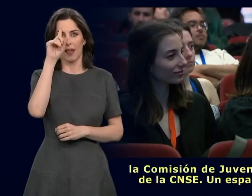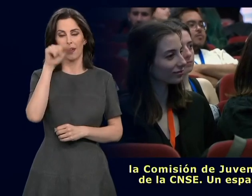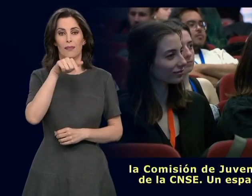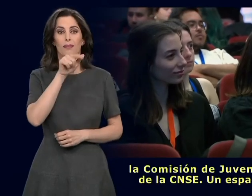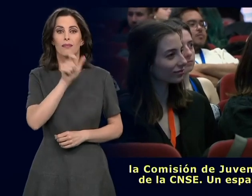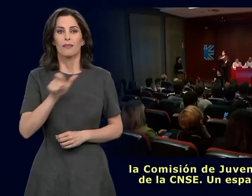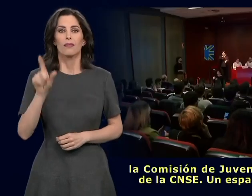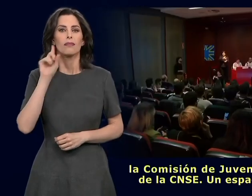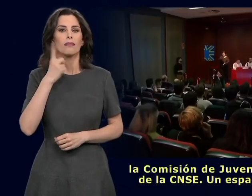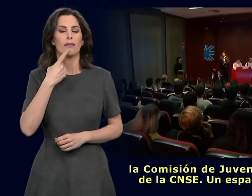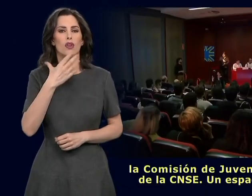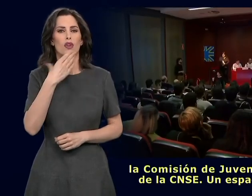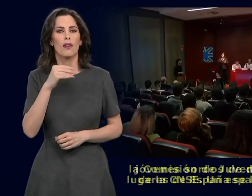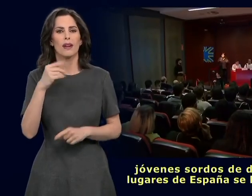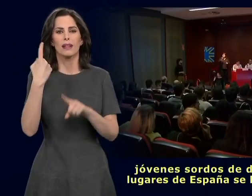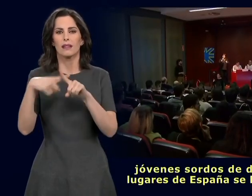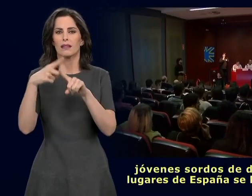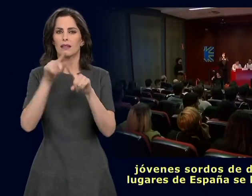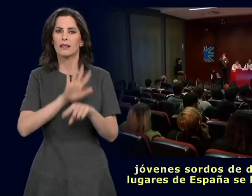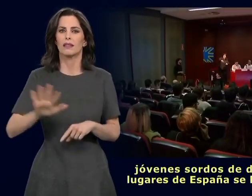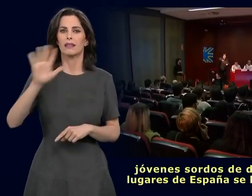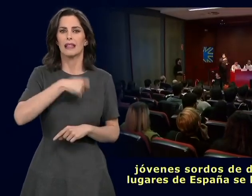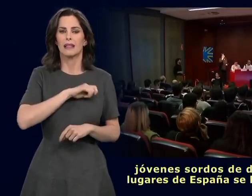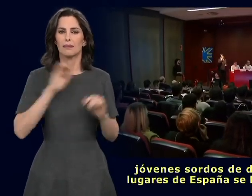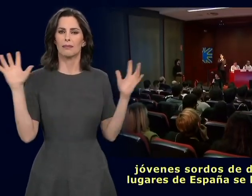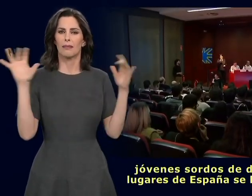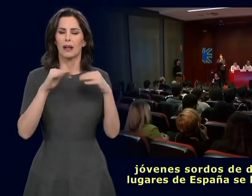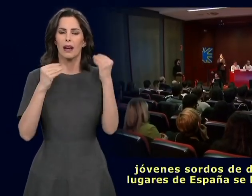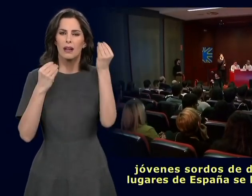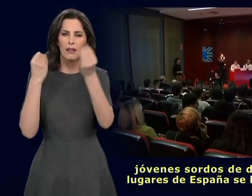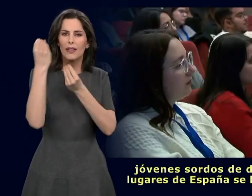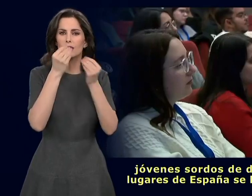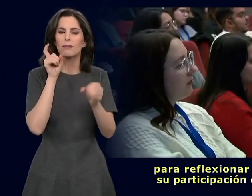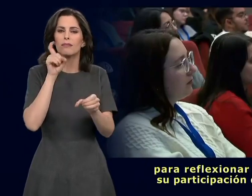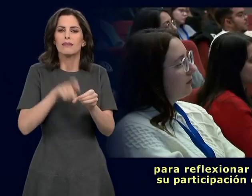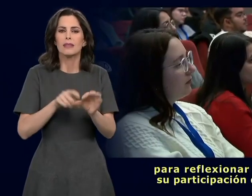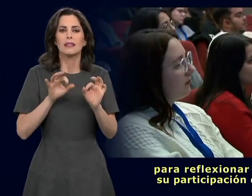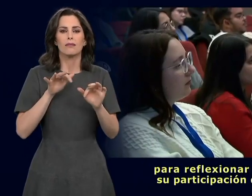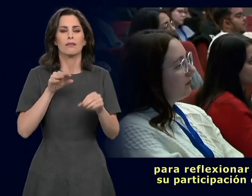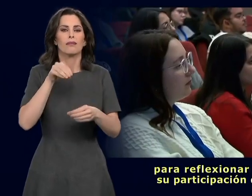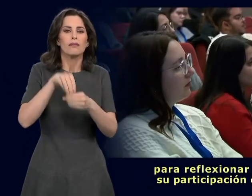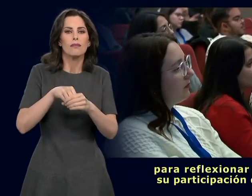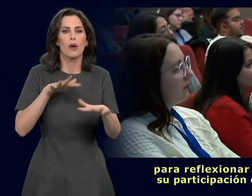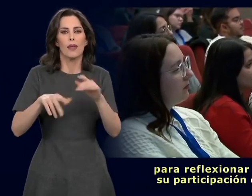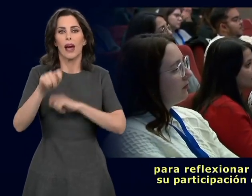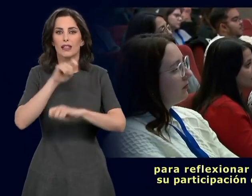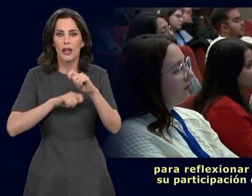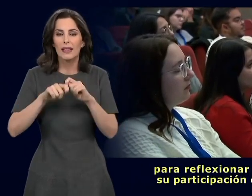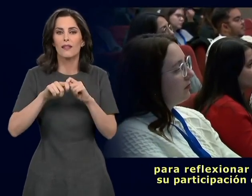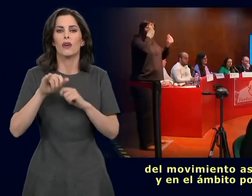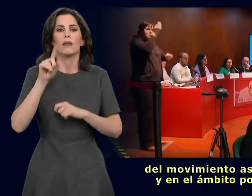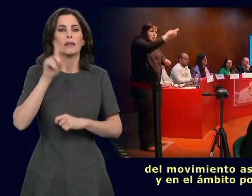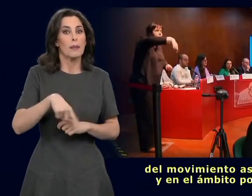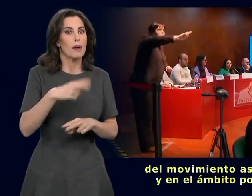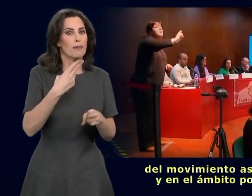CNSE. Un espacio donde jóvenes sordos de diferentes lugares de España se han reunido para reflexionar sobre su participación